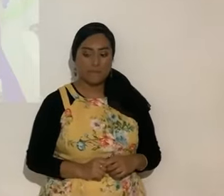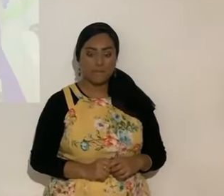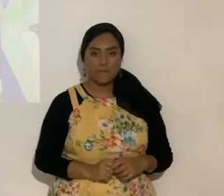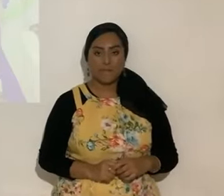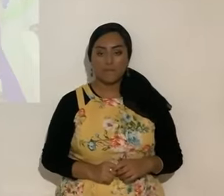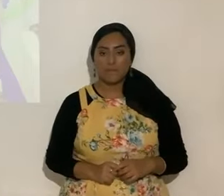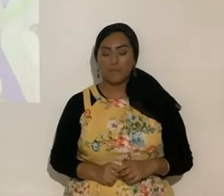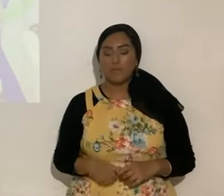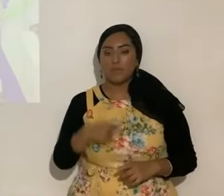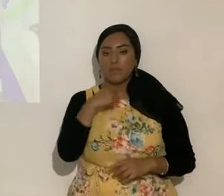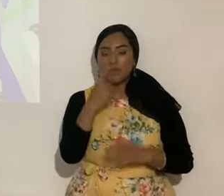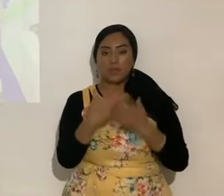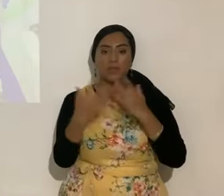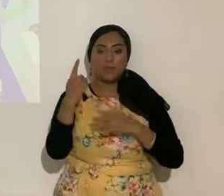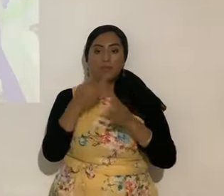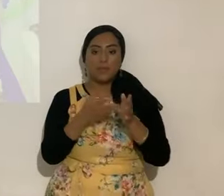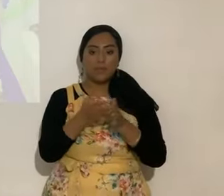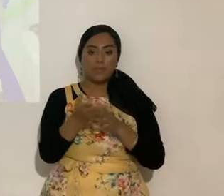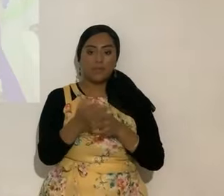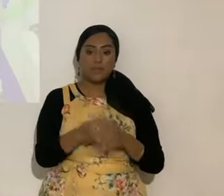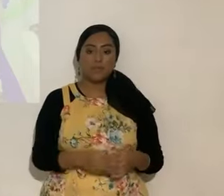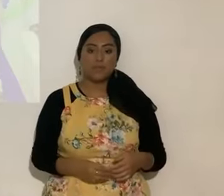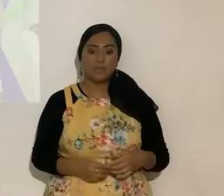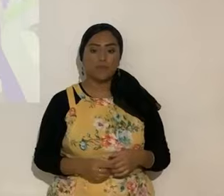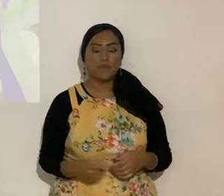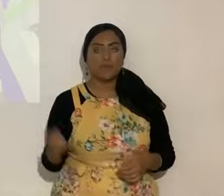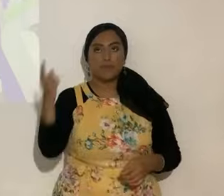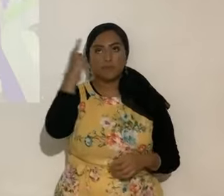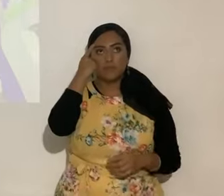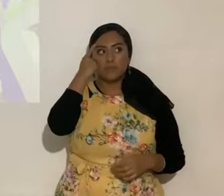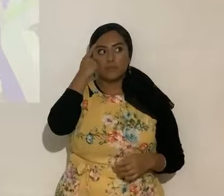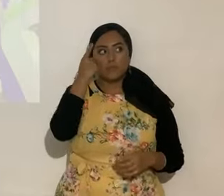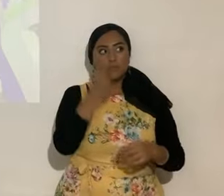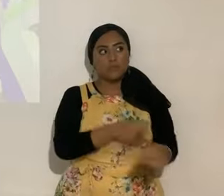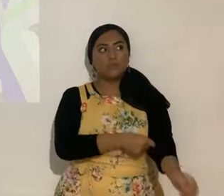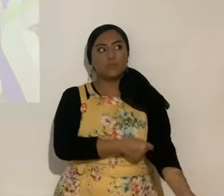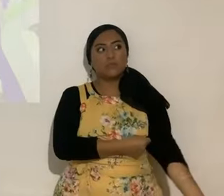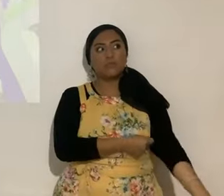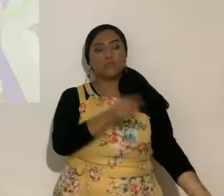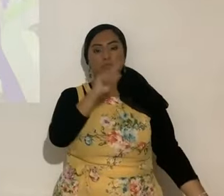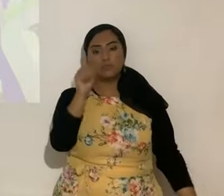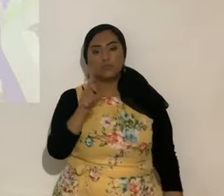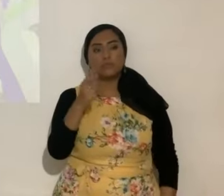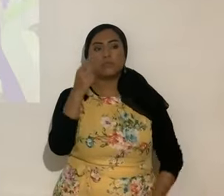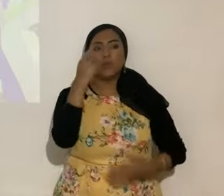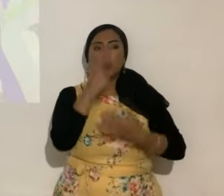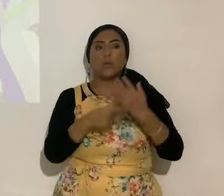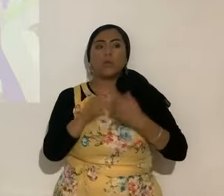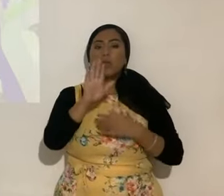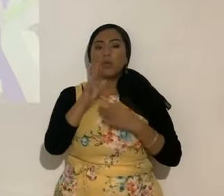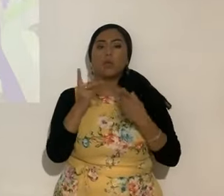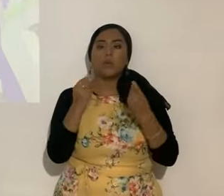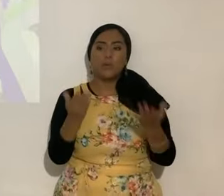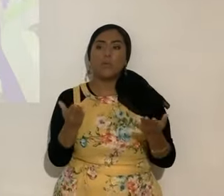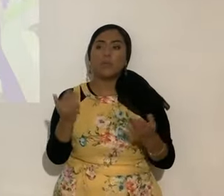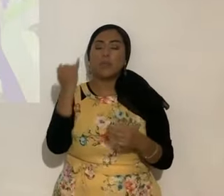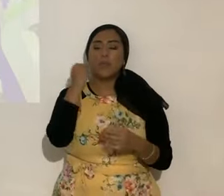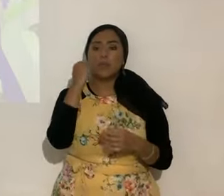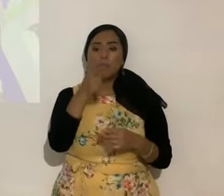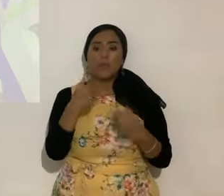les voy a decir algo muy profundo, miren, piensa, una pregunta, ¿qué harías, si